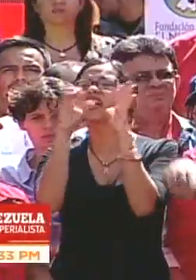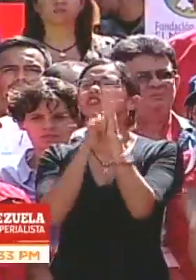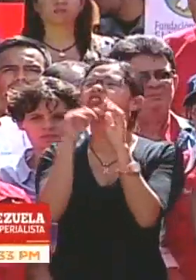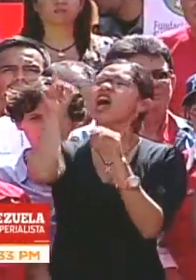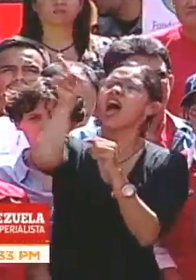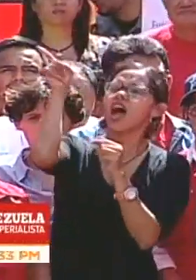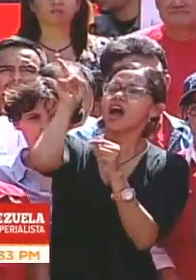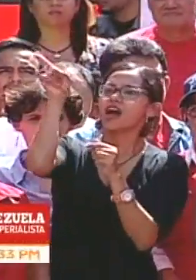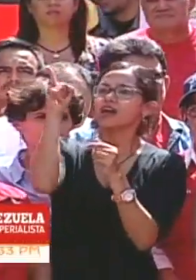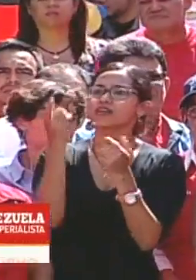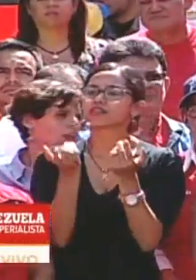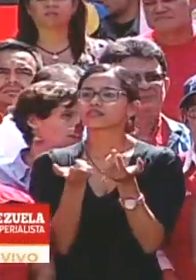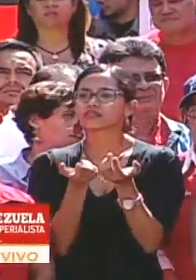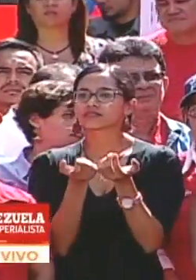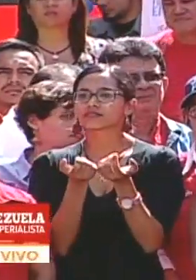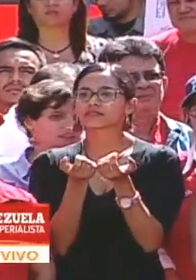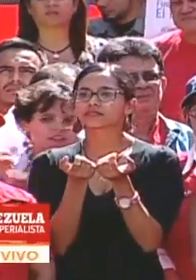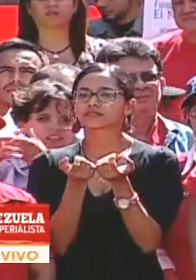constituciones ellos,